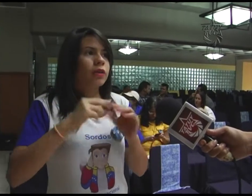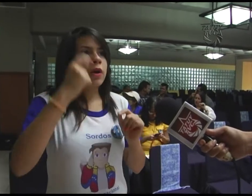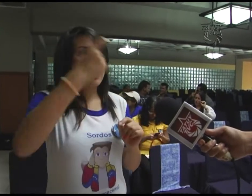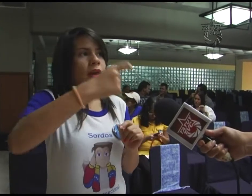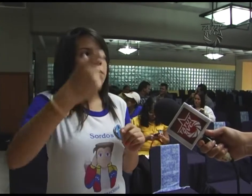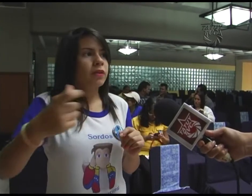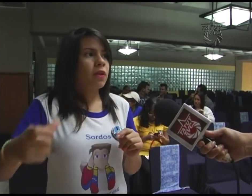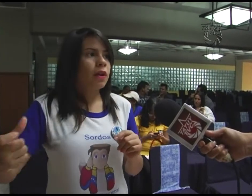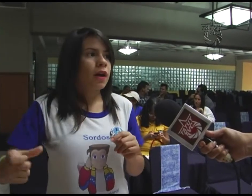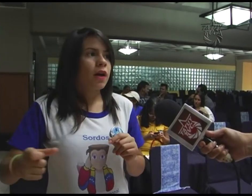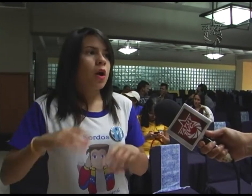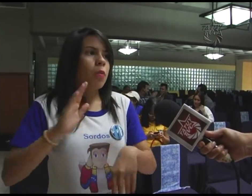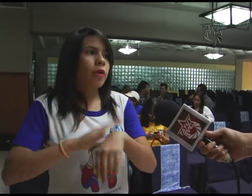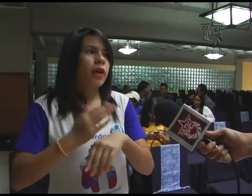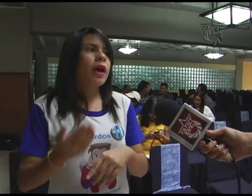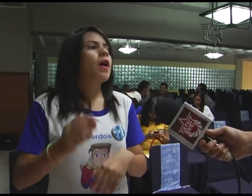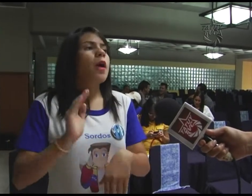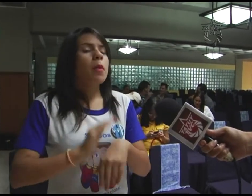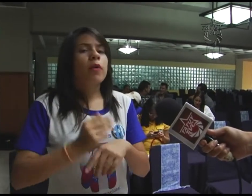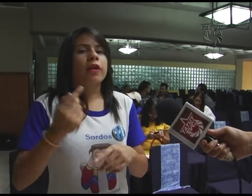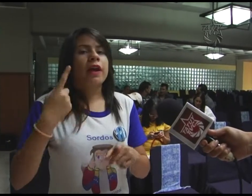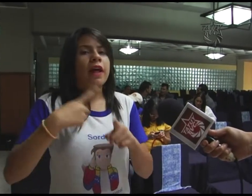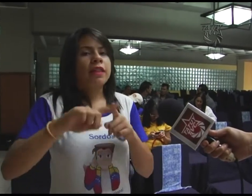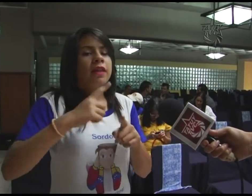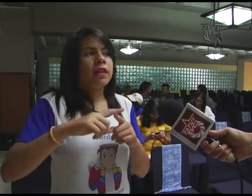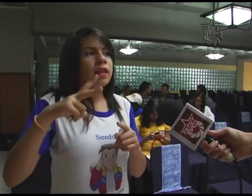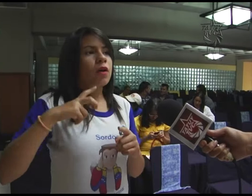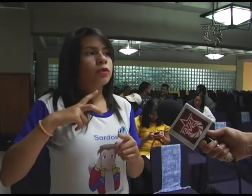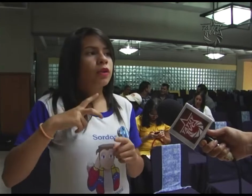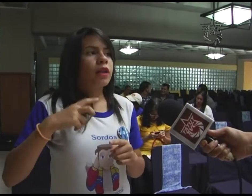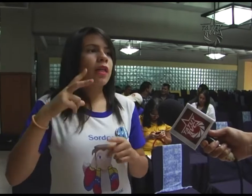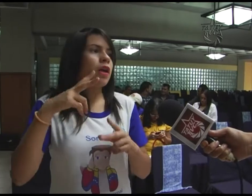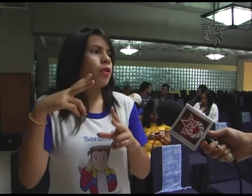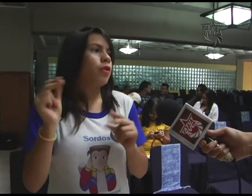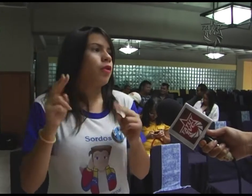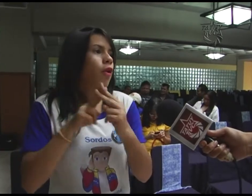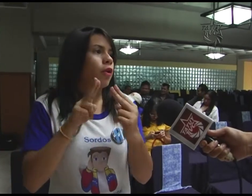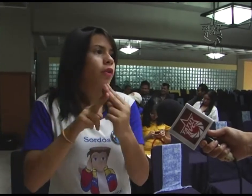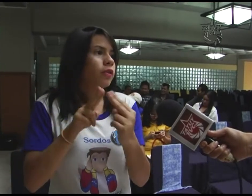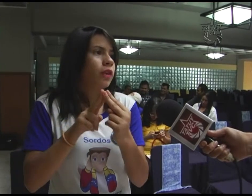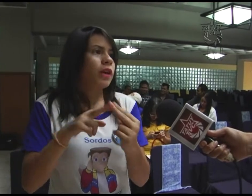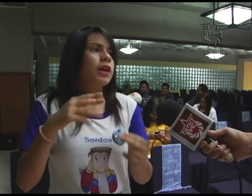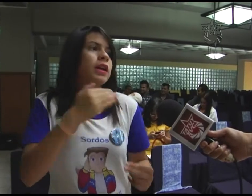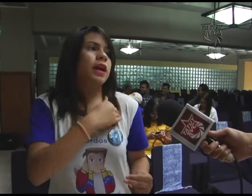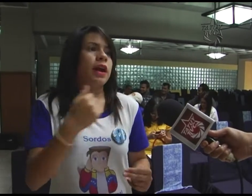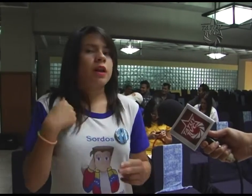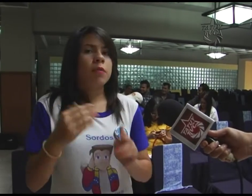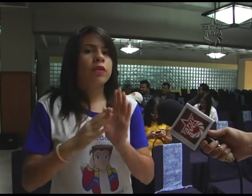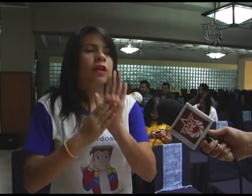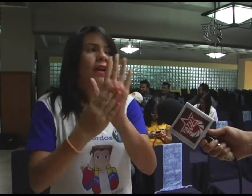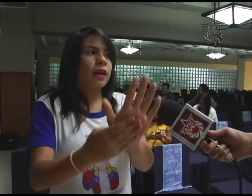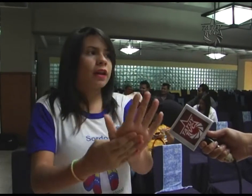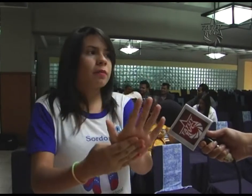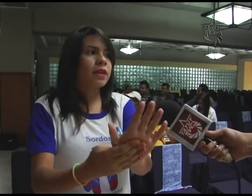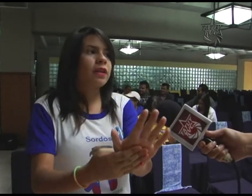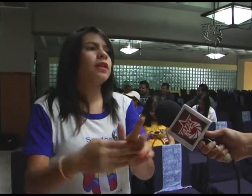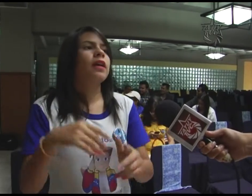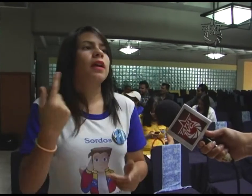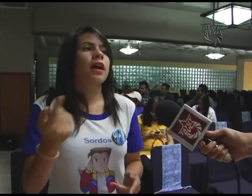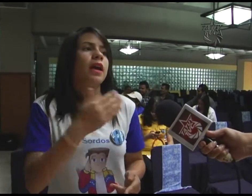todas aquellas personas. ¿Por qué? Porque las distintas autoridades no nos conocen. Y queremos tener presente que